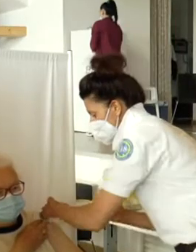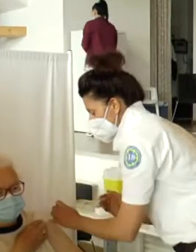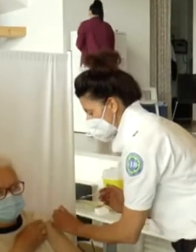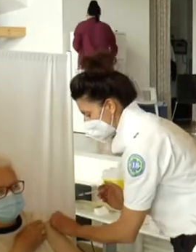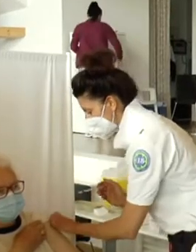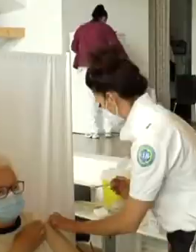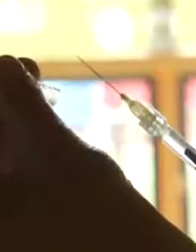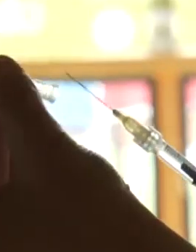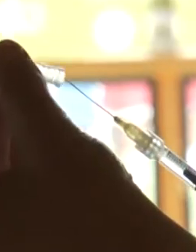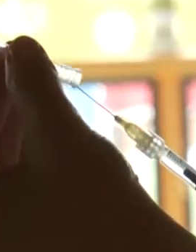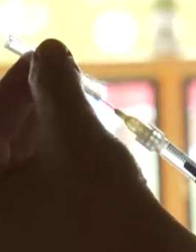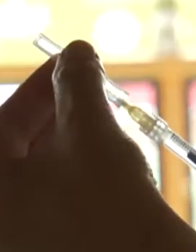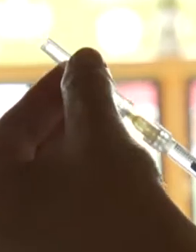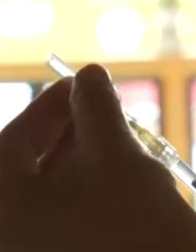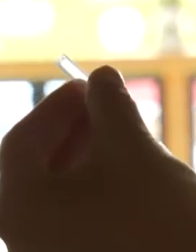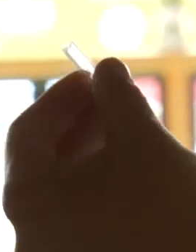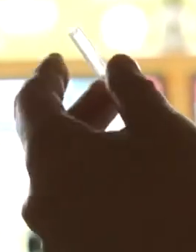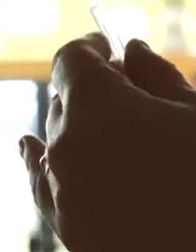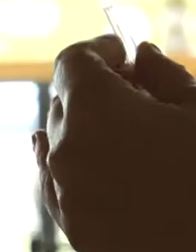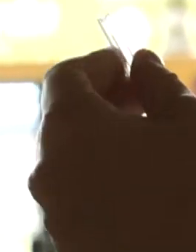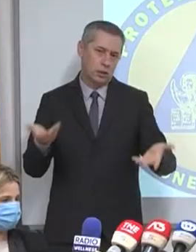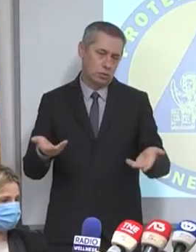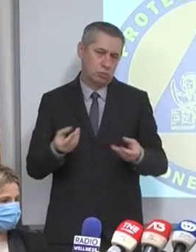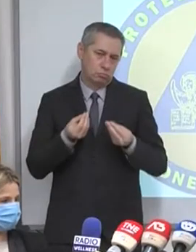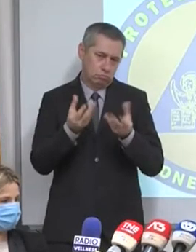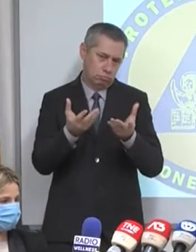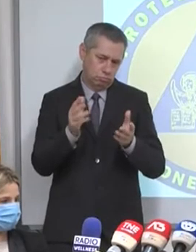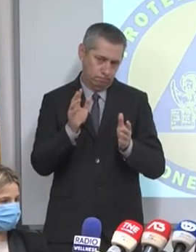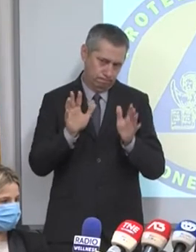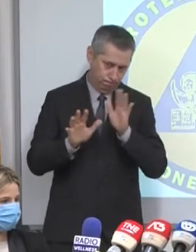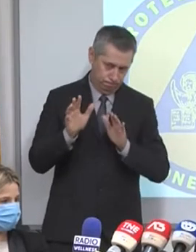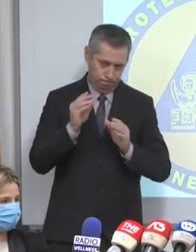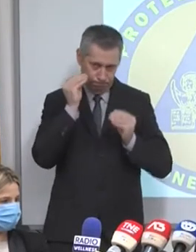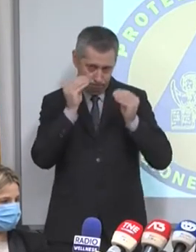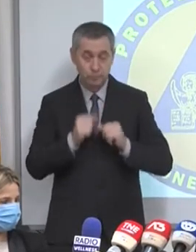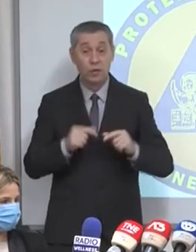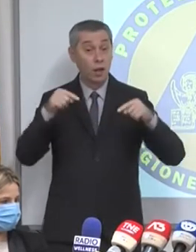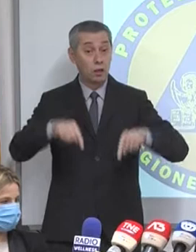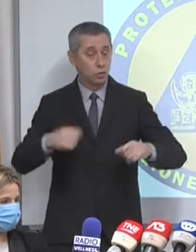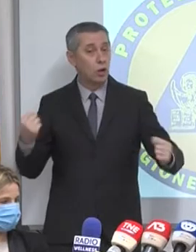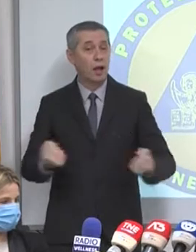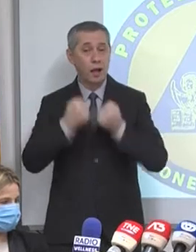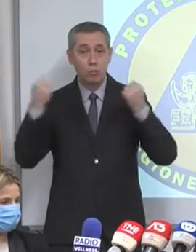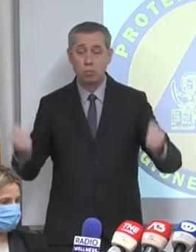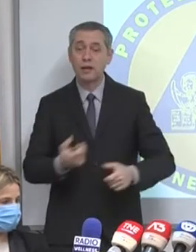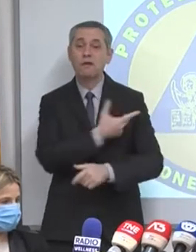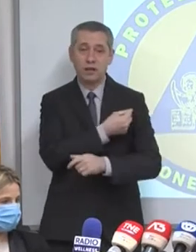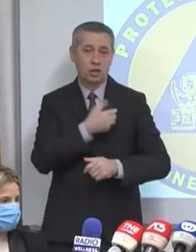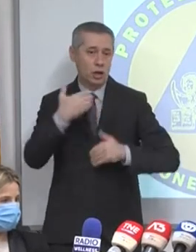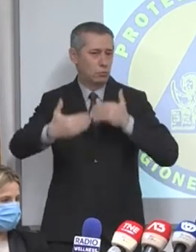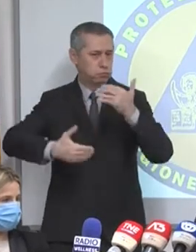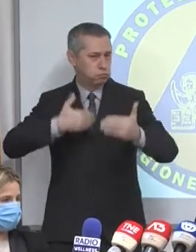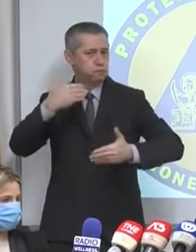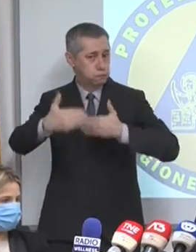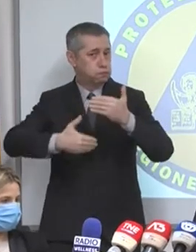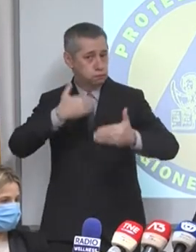numeri molto alti. Lo ribadisce anche il governatore Luca Zaia. Noi abbiamo intanto una campagna vaccinale che sta andando avanti alla grande e